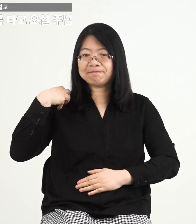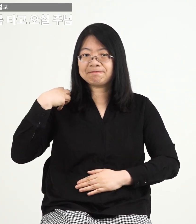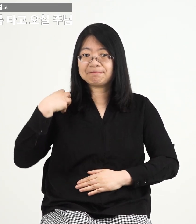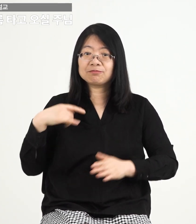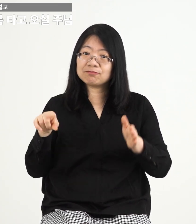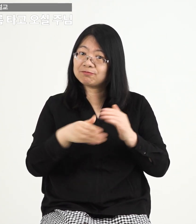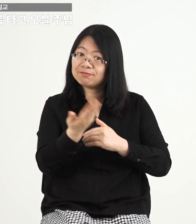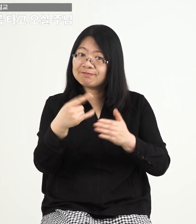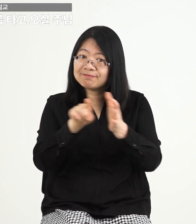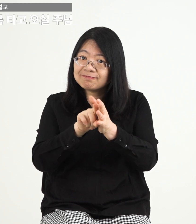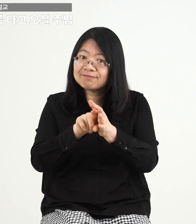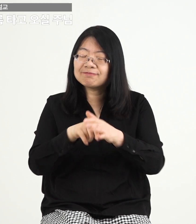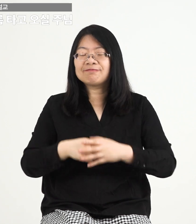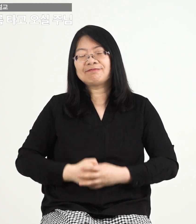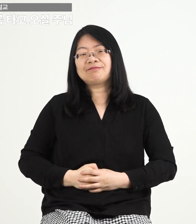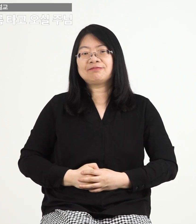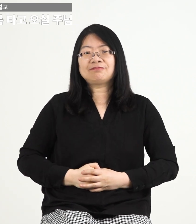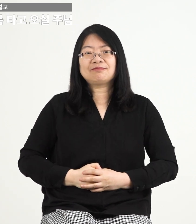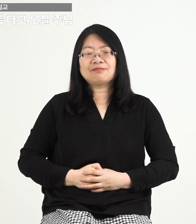믿습니까?